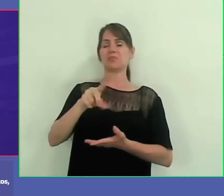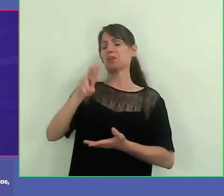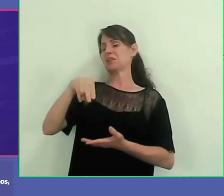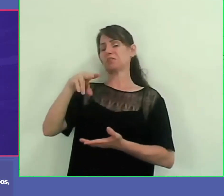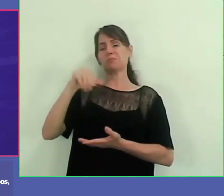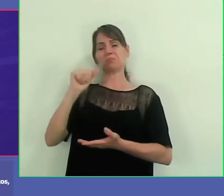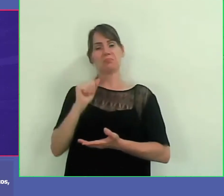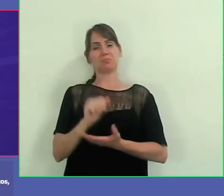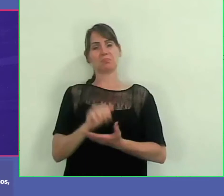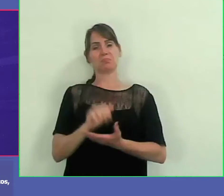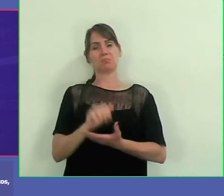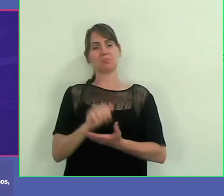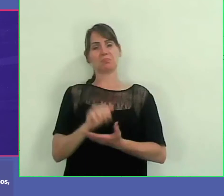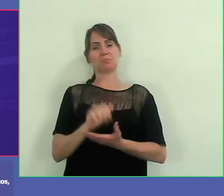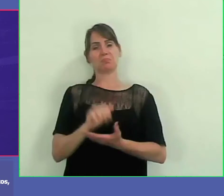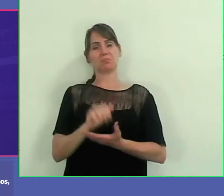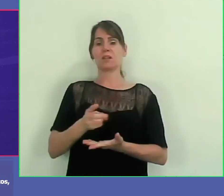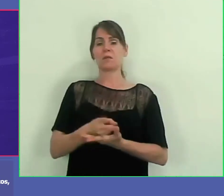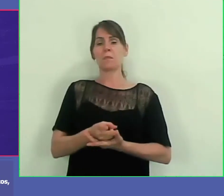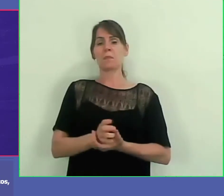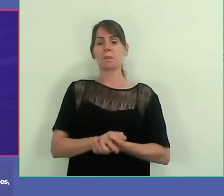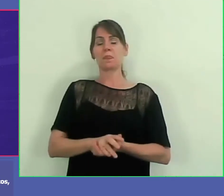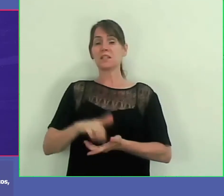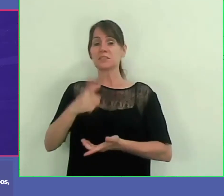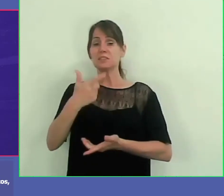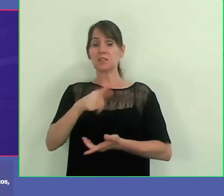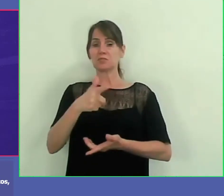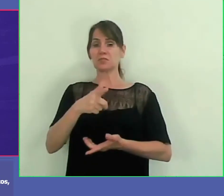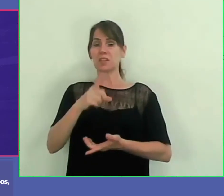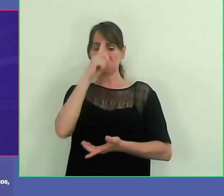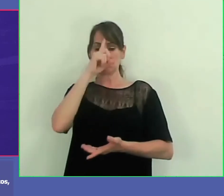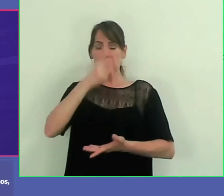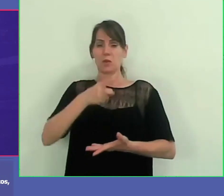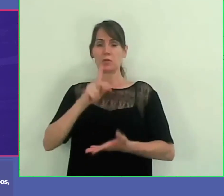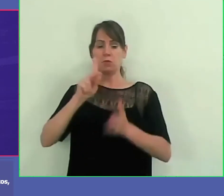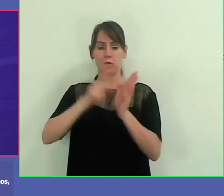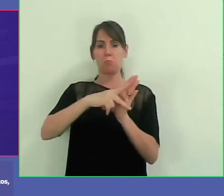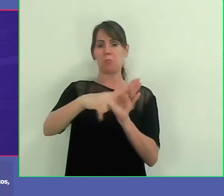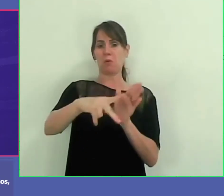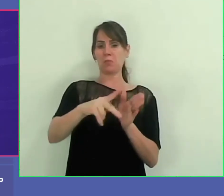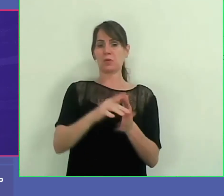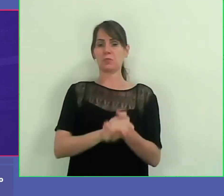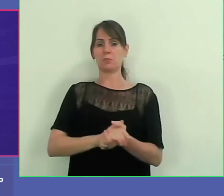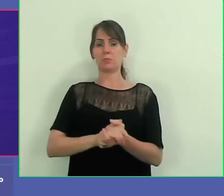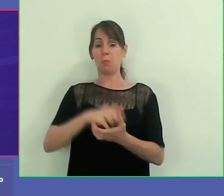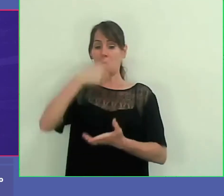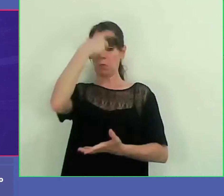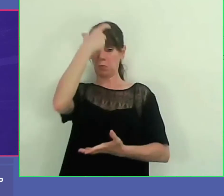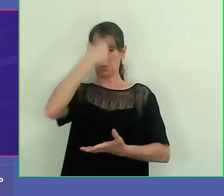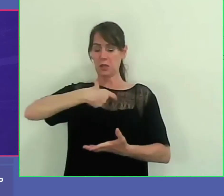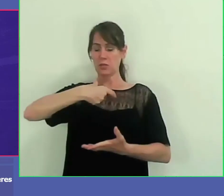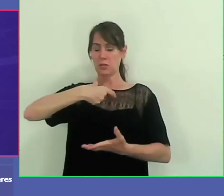caluniadores, sem domínio próprio, cruéis, inimigos do bem,